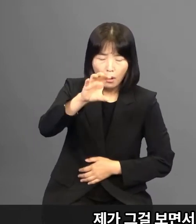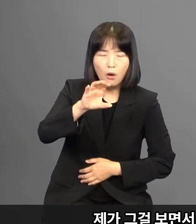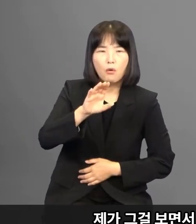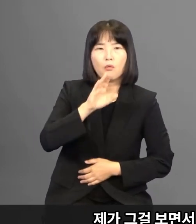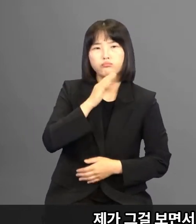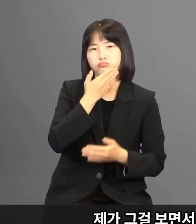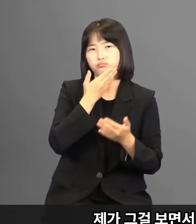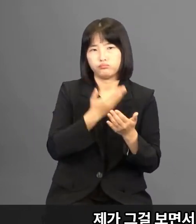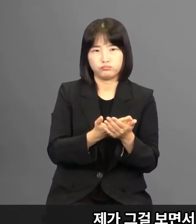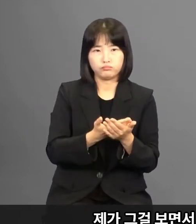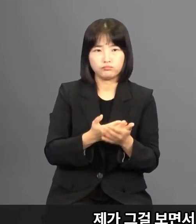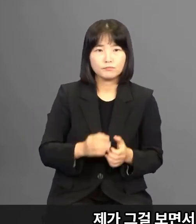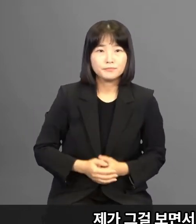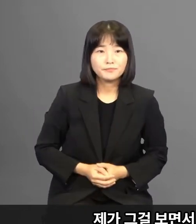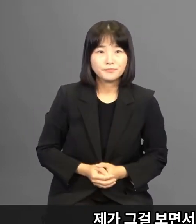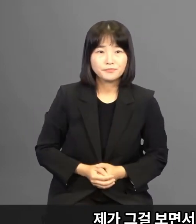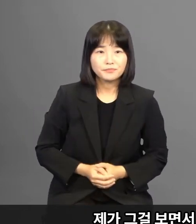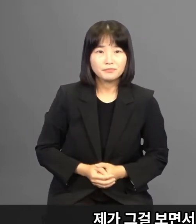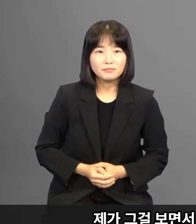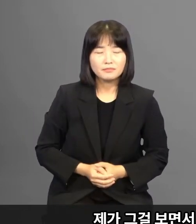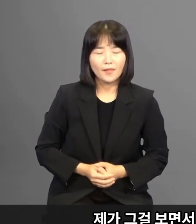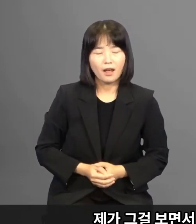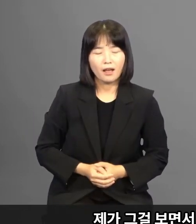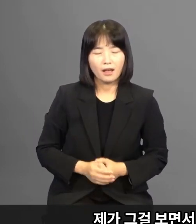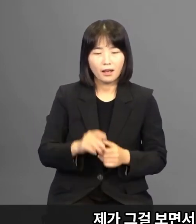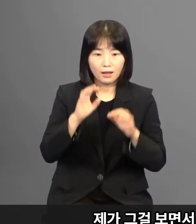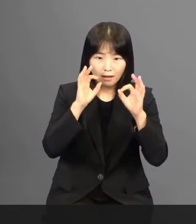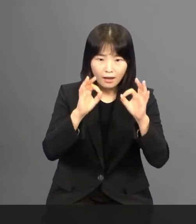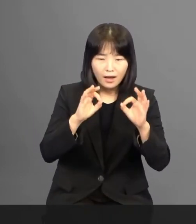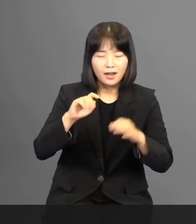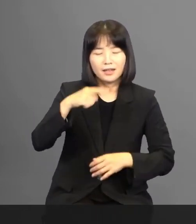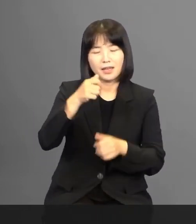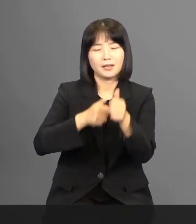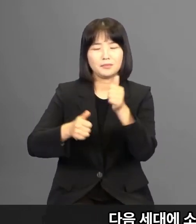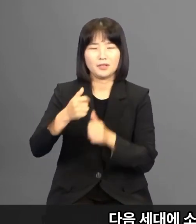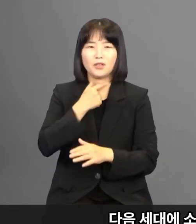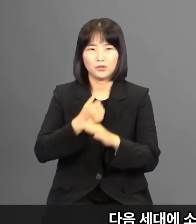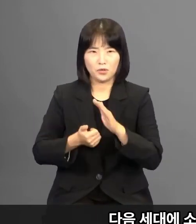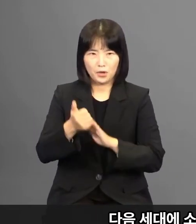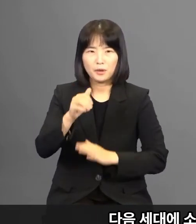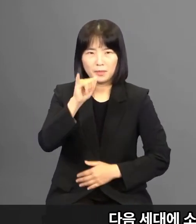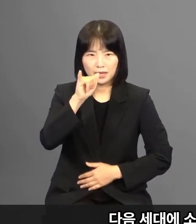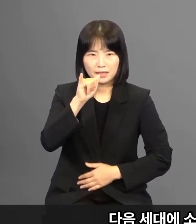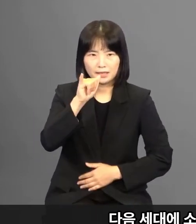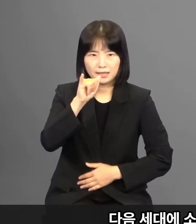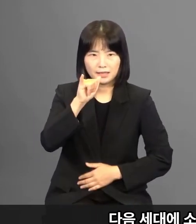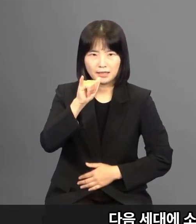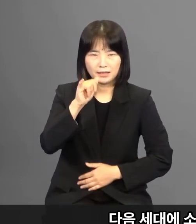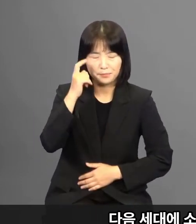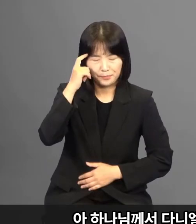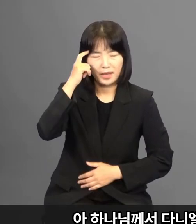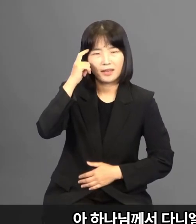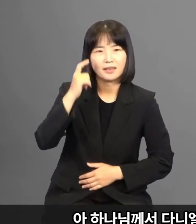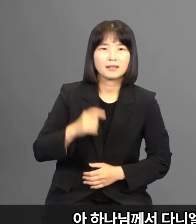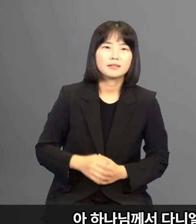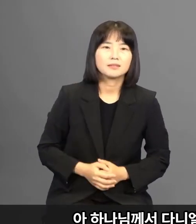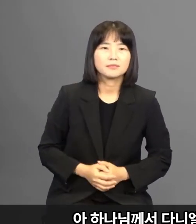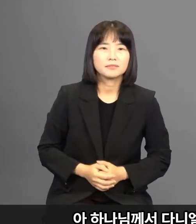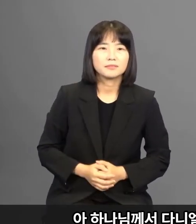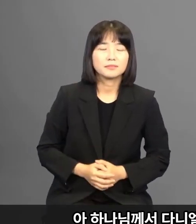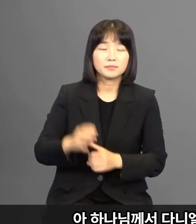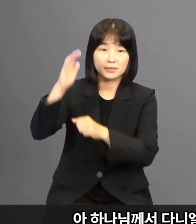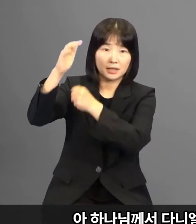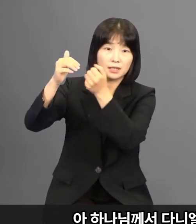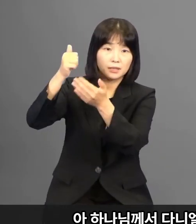제가 이제 그걸 보면서 야, 우리 다음 세대에 소망이 있다. 할렐루야. 다음 세대에 소망이 있다는 걸 알게 됐어요.